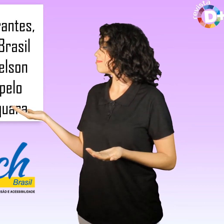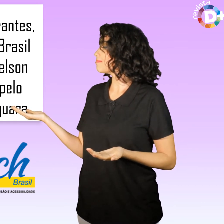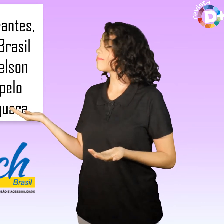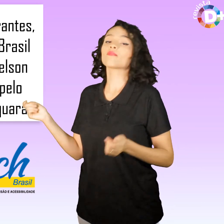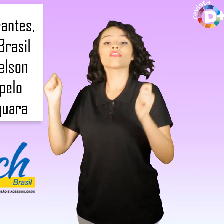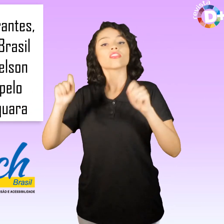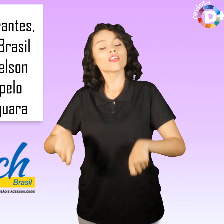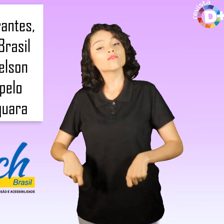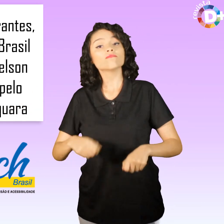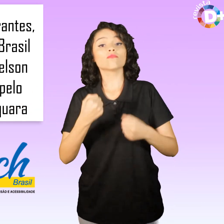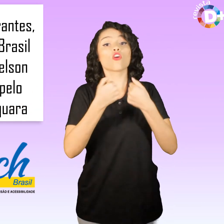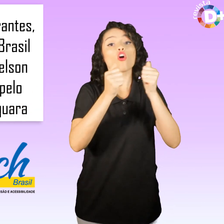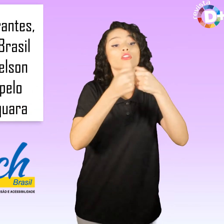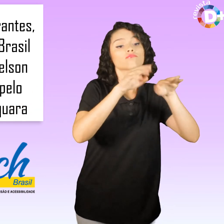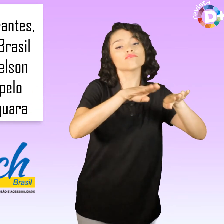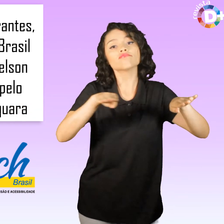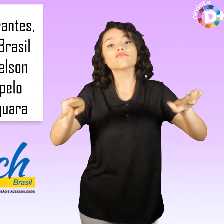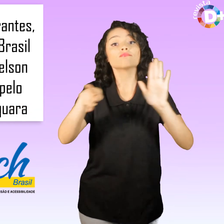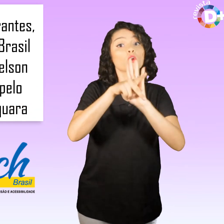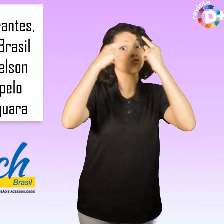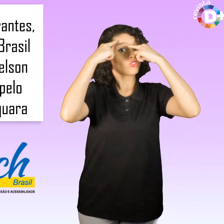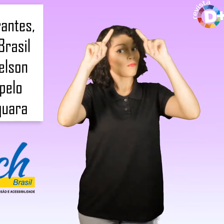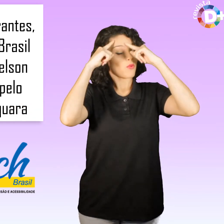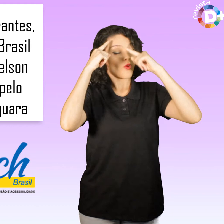pelo terminal rodoviário Jabaquara. REACEN.